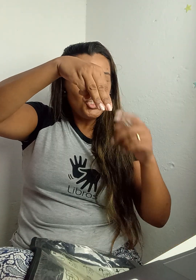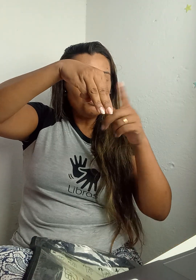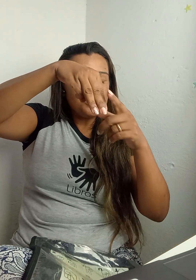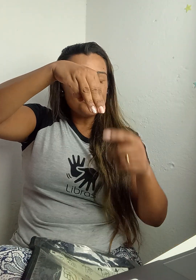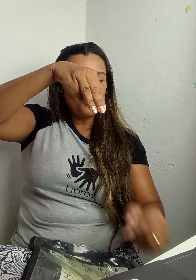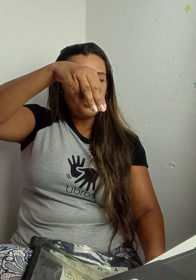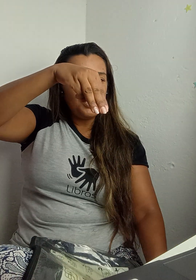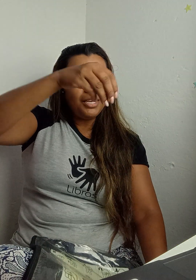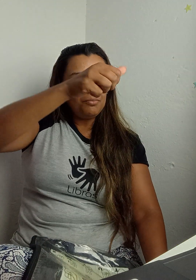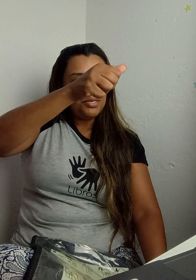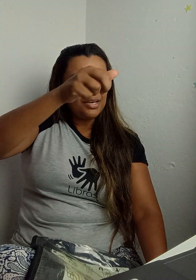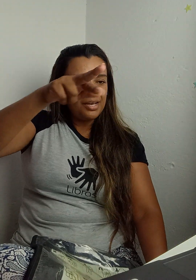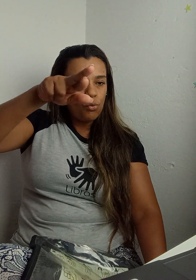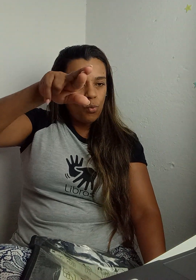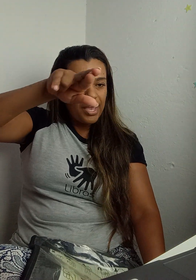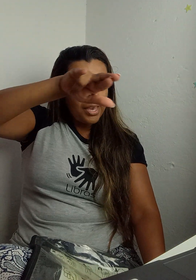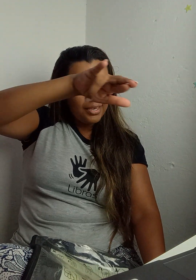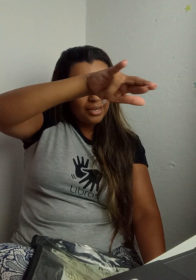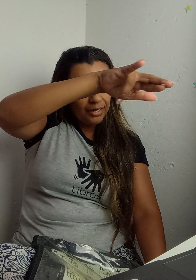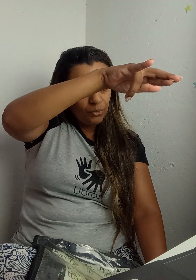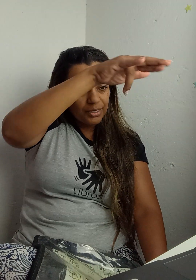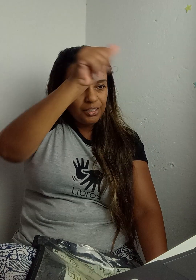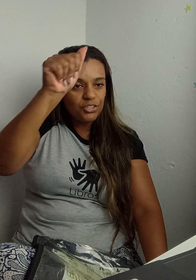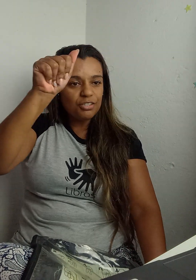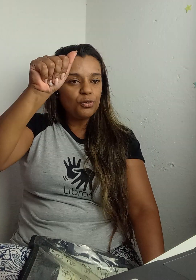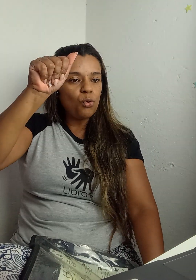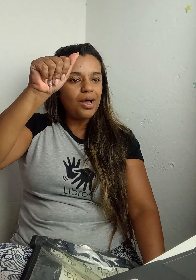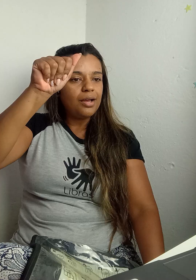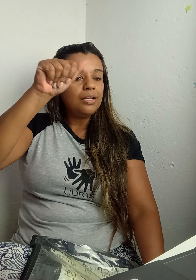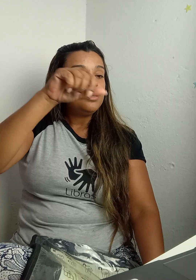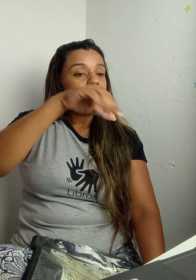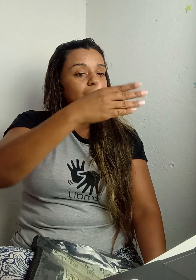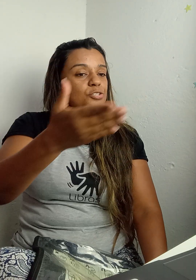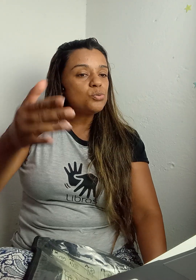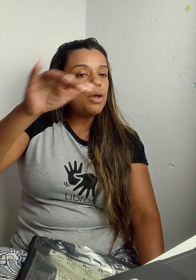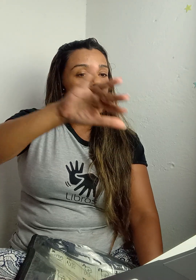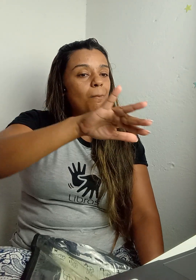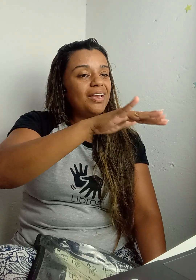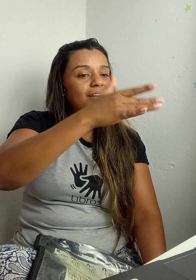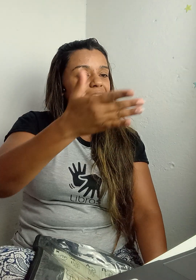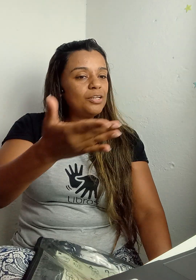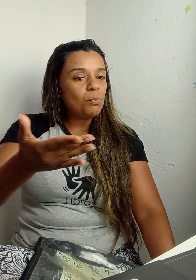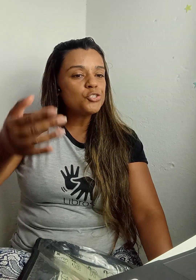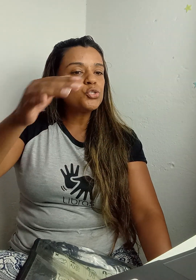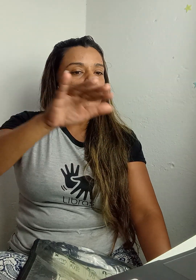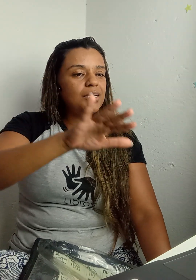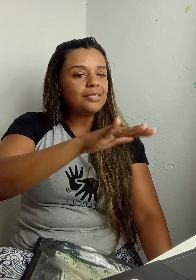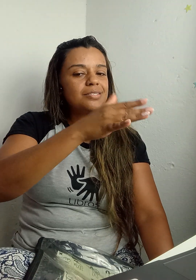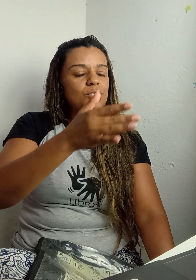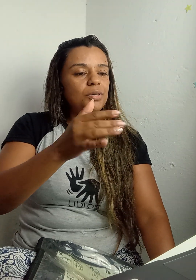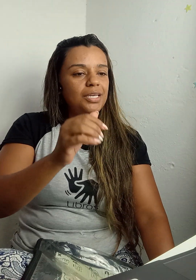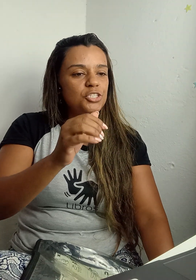Caidinho mesmo, ó. M-A, o R caiu aqui e já virou A. Isso é um bailar, é uma soletração